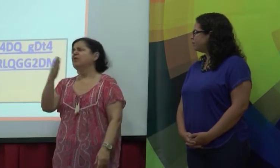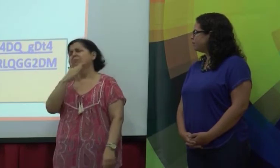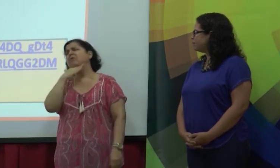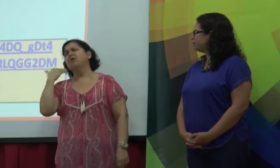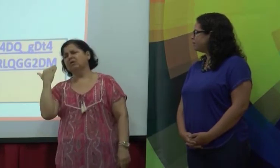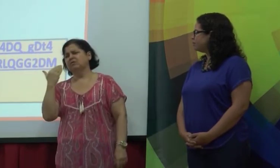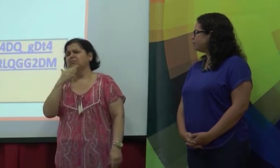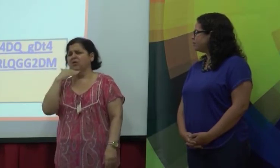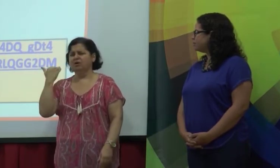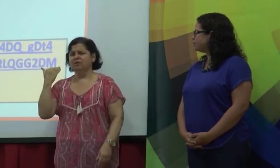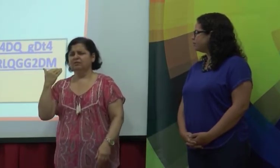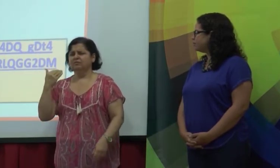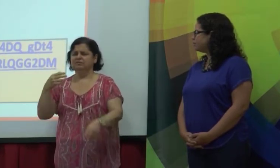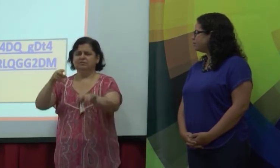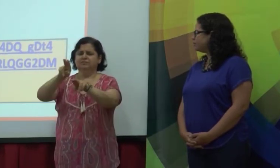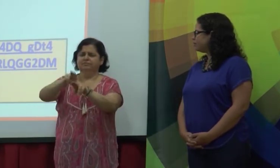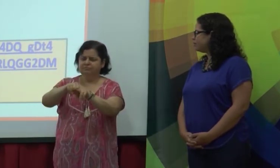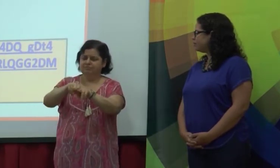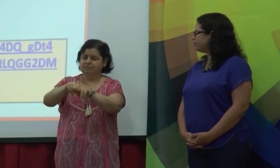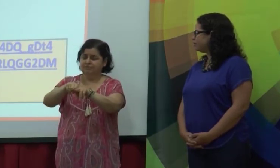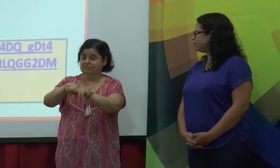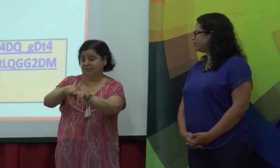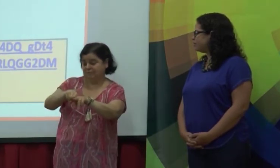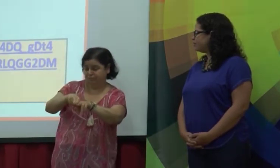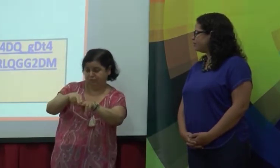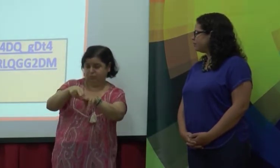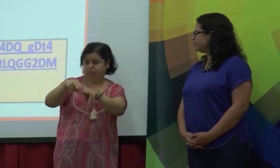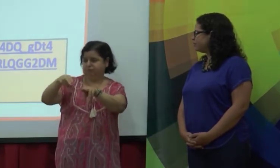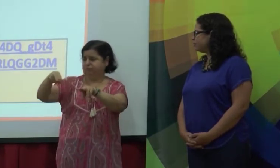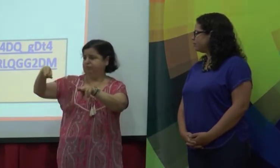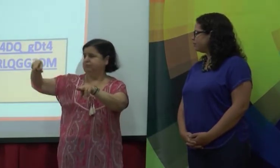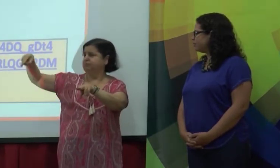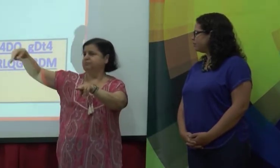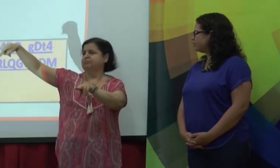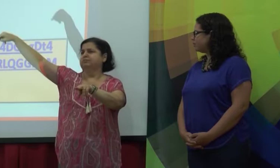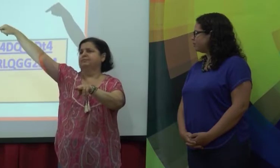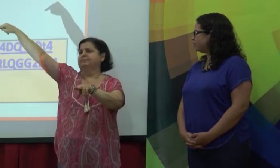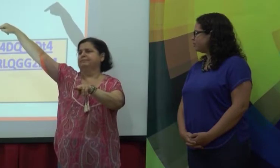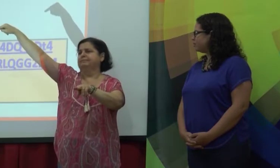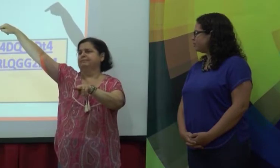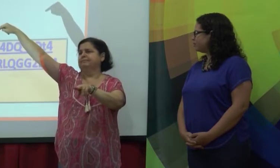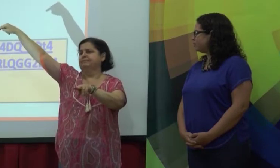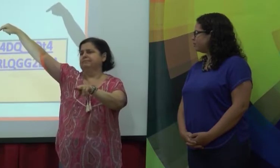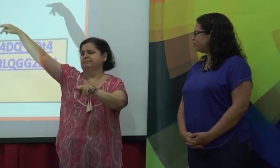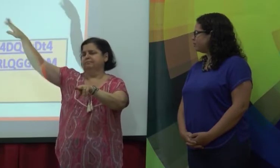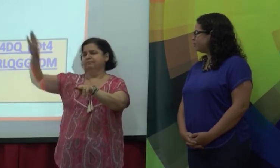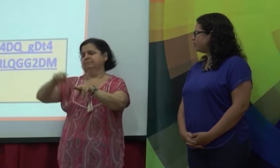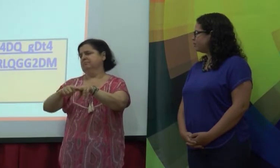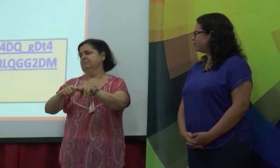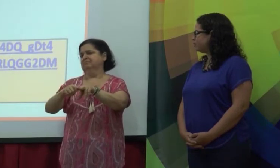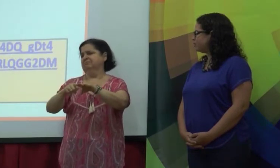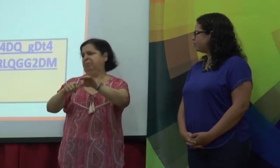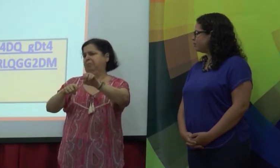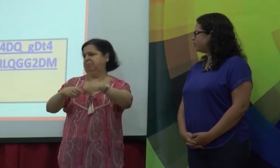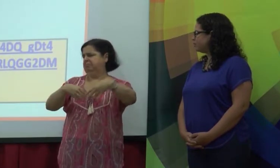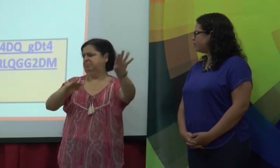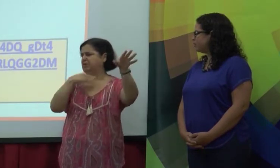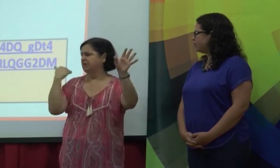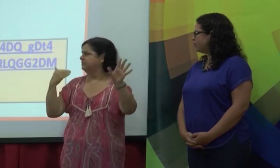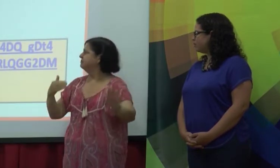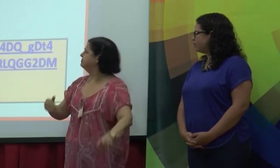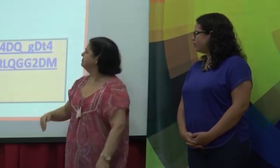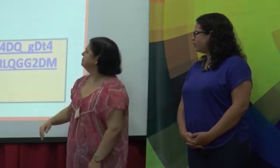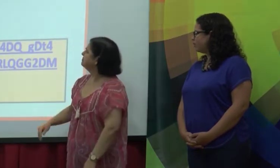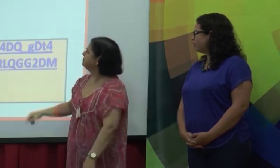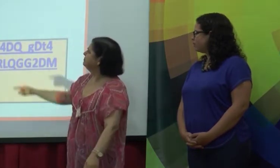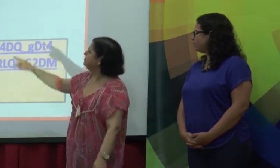Desencarnação é a morte. Então, o sinal é feito desta forma. O espírito se desprende do corpo.